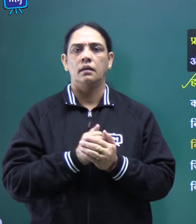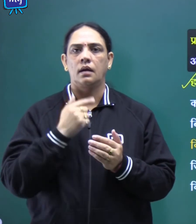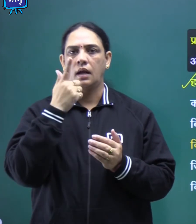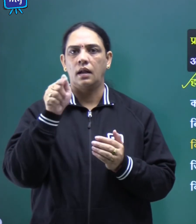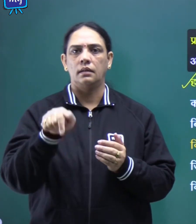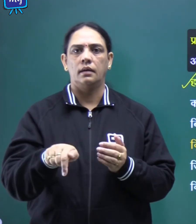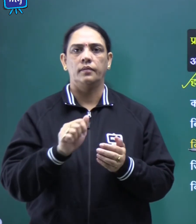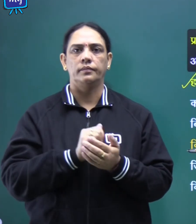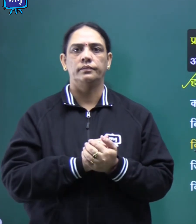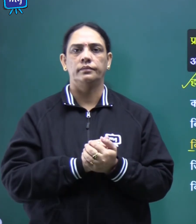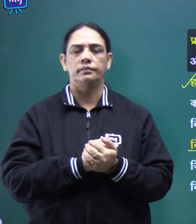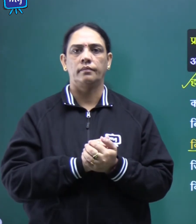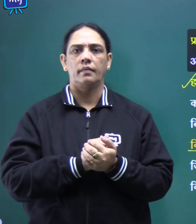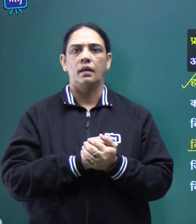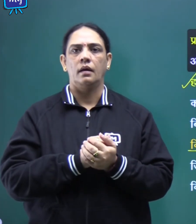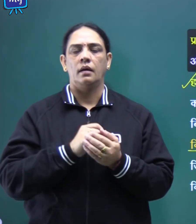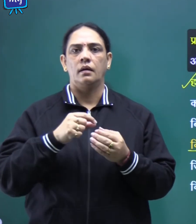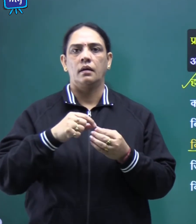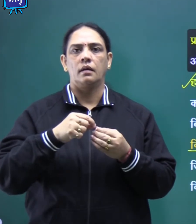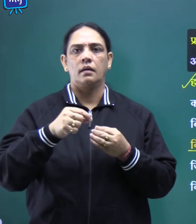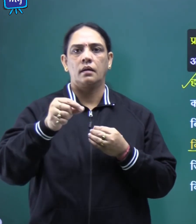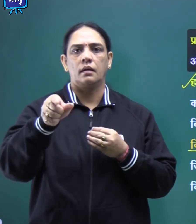कहलाता है। किरण